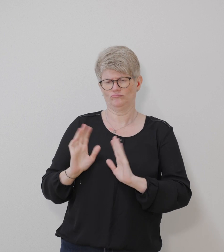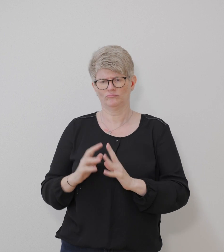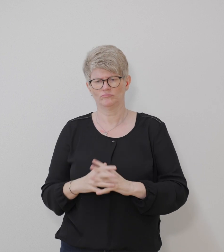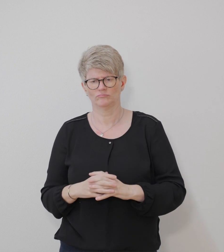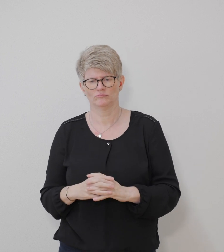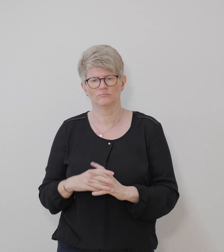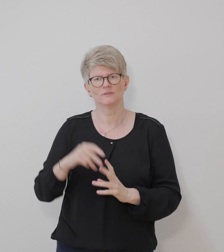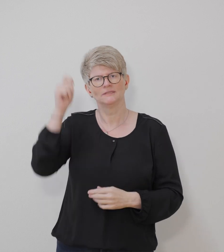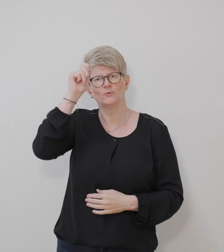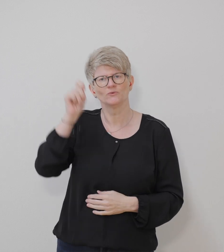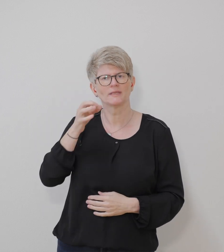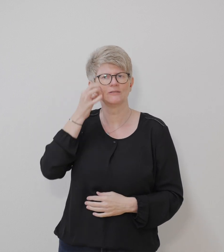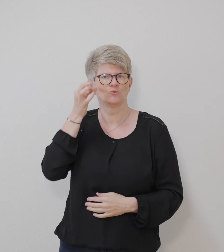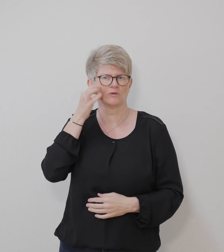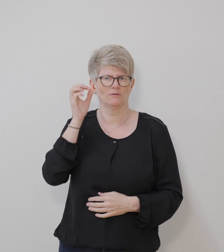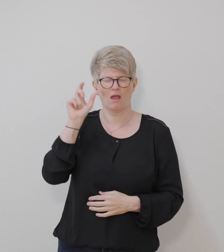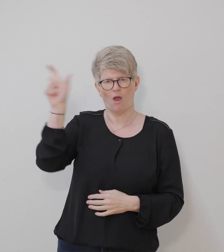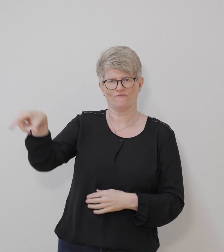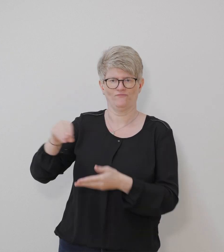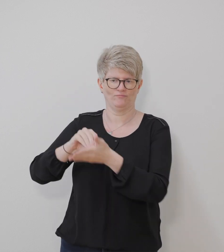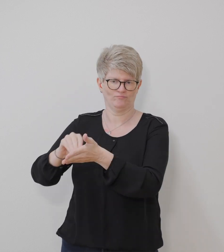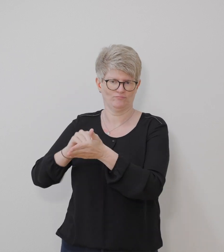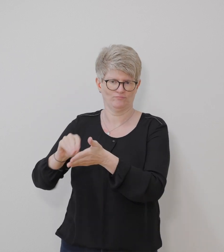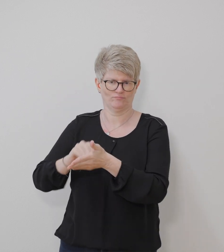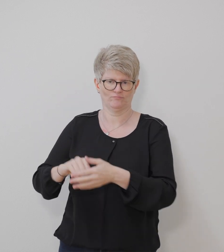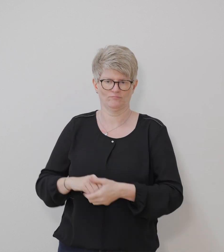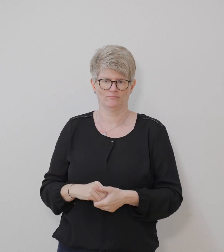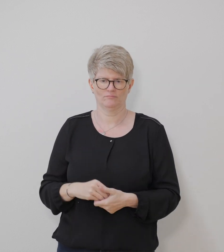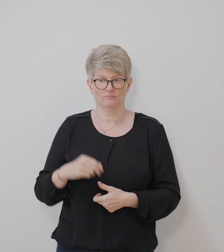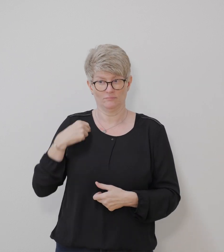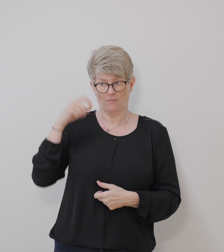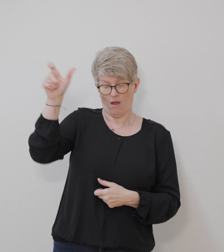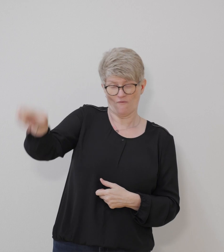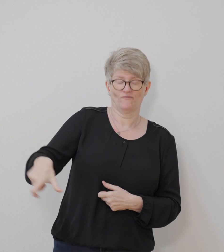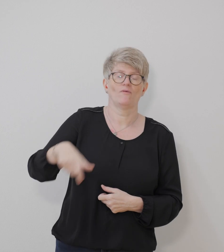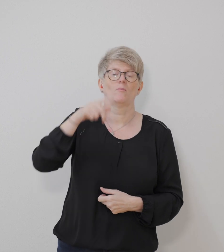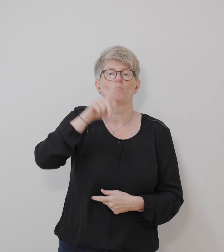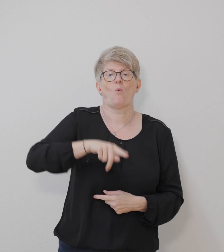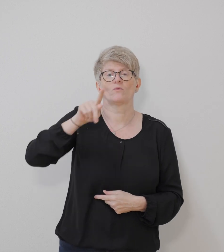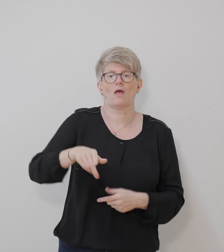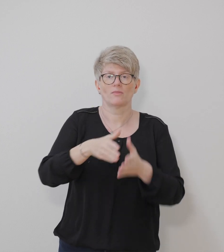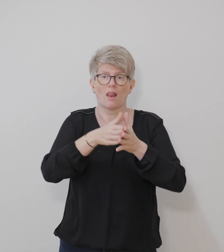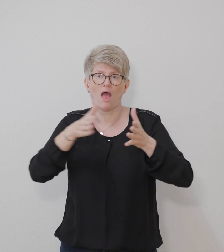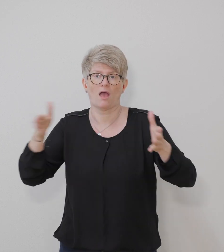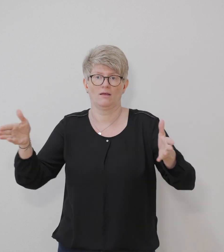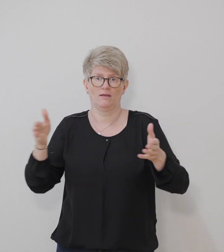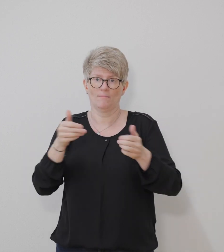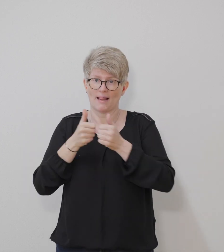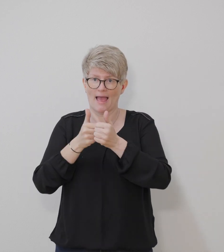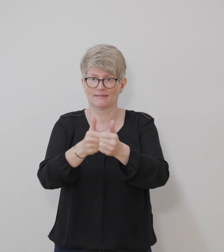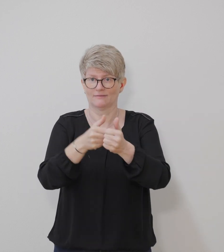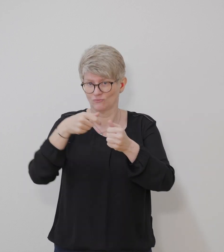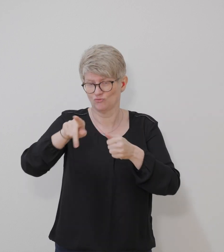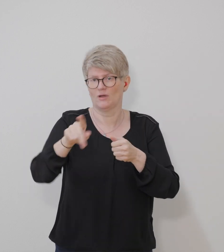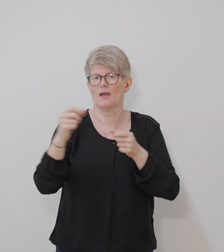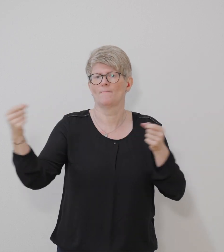nichts antun. Das schrieb mir ein junger Student, den ich über Monate in der Mailseelsorge begleitet habe.